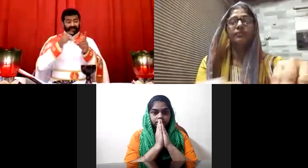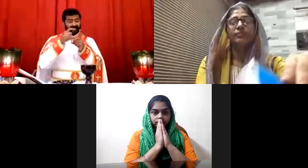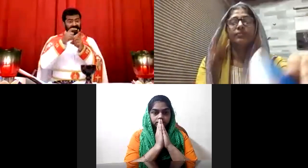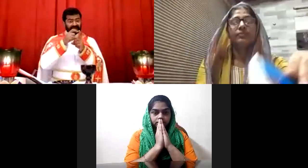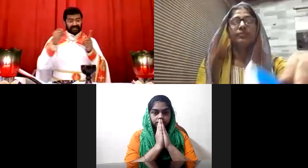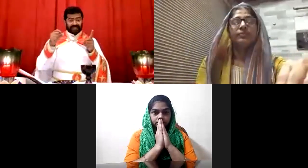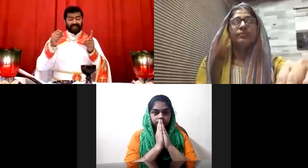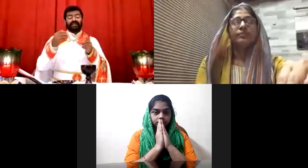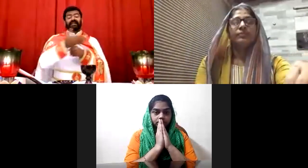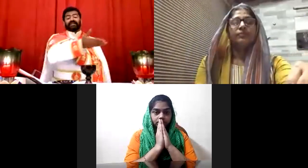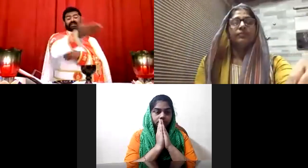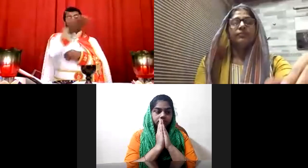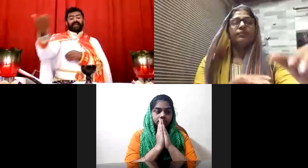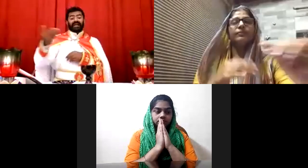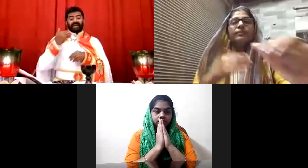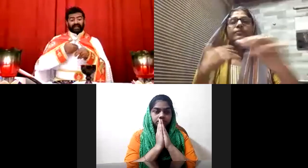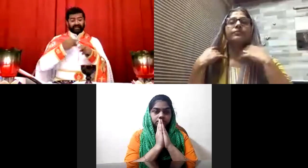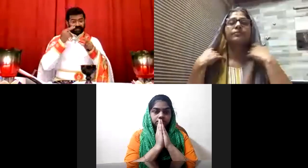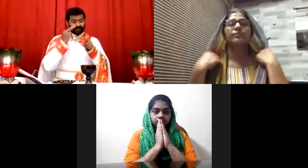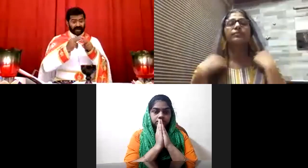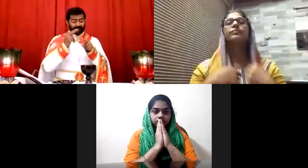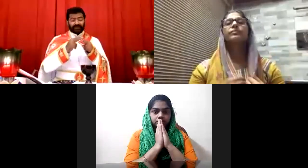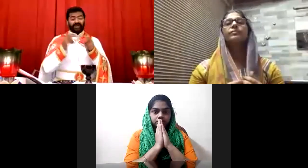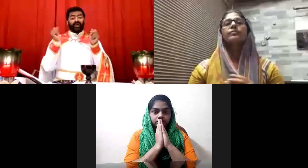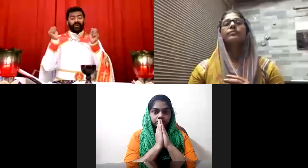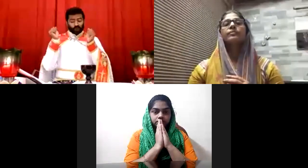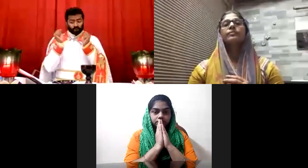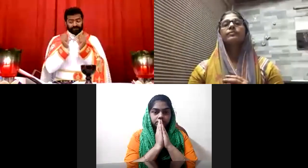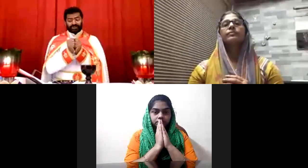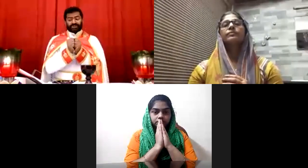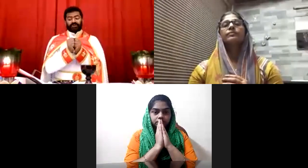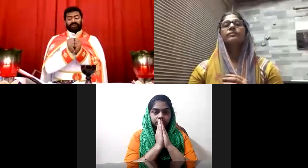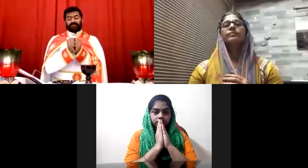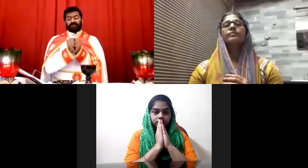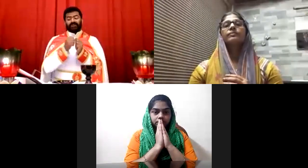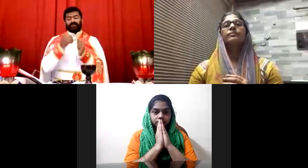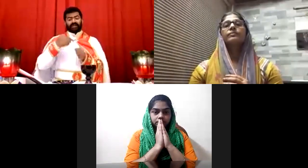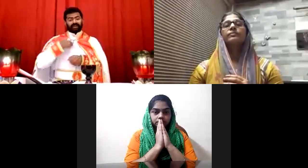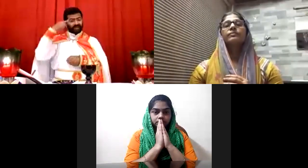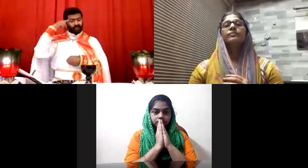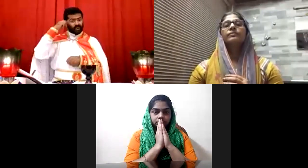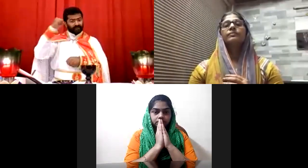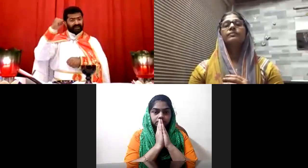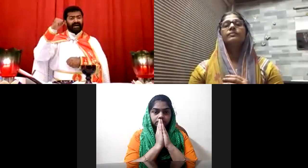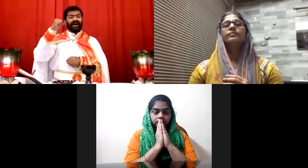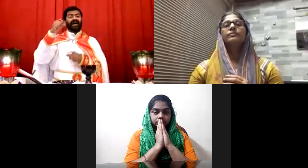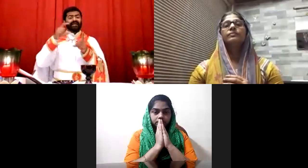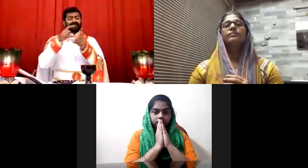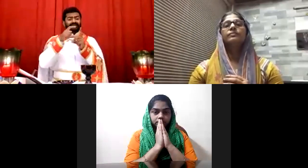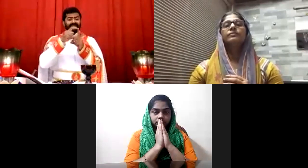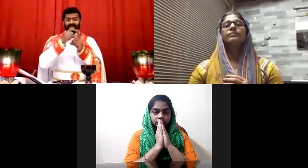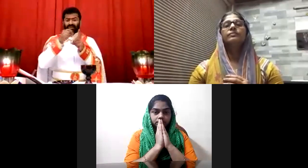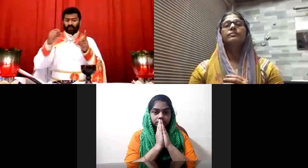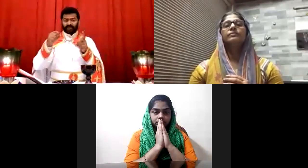ഞാൻ ഈ ചെയ്തത് നിങ്ങൾ എന്റെ നാമത്തിൽ ഒന്നിച്ചു കൂടുമ്പോൾ എന്റെ